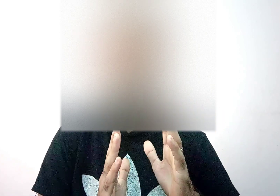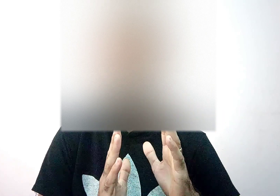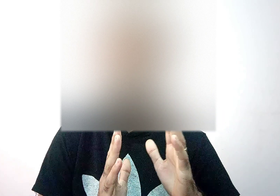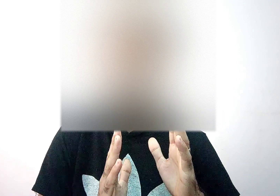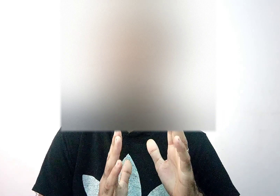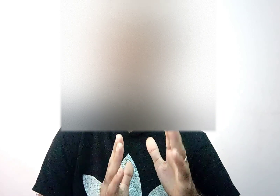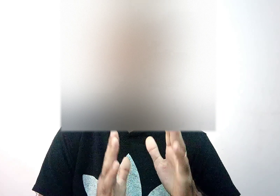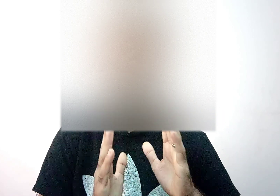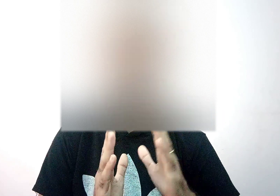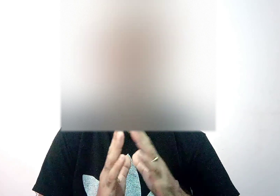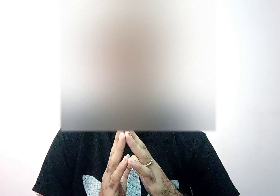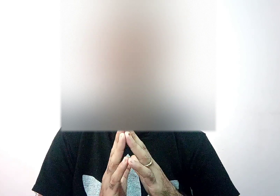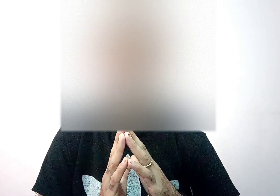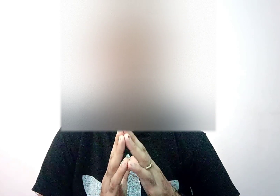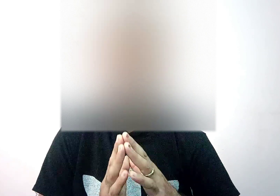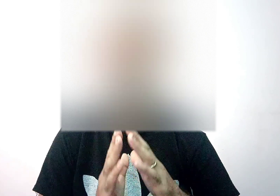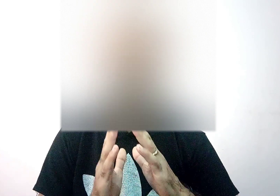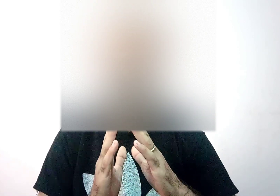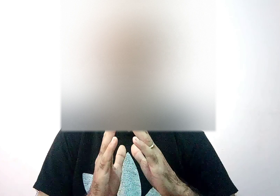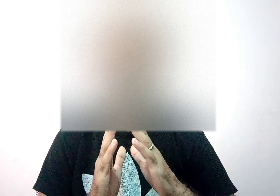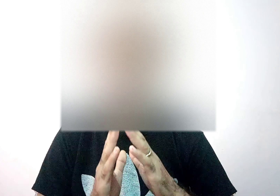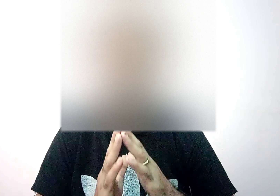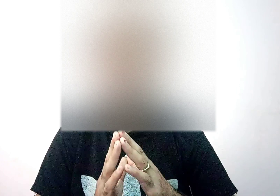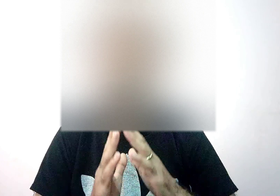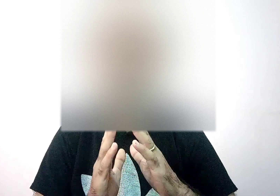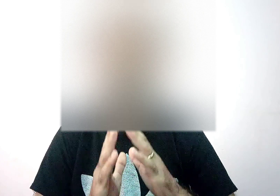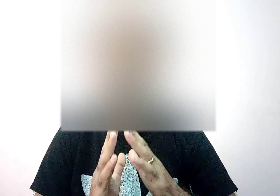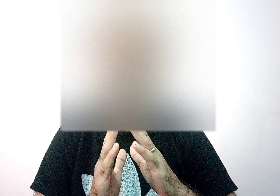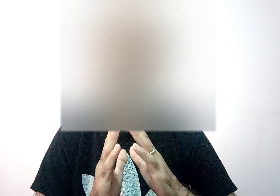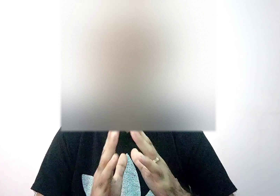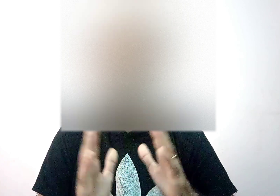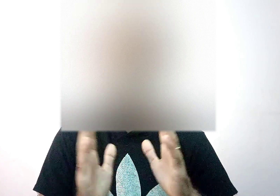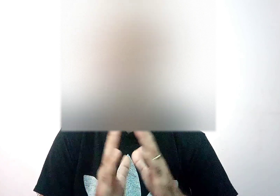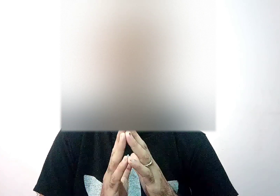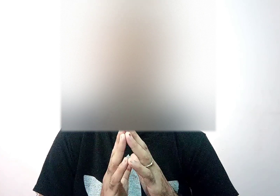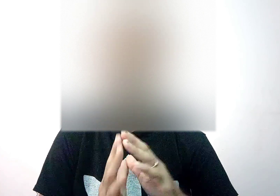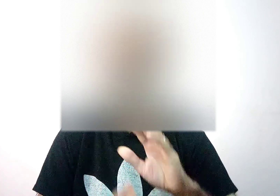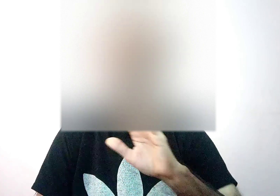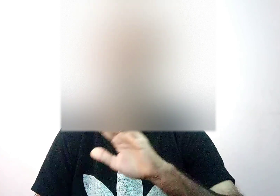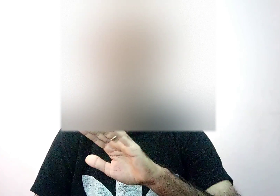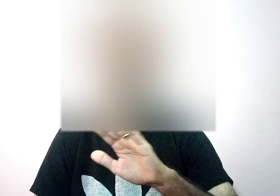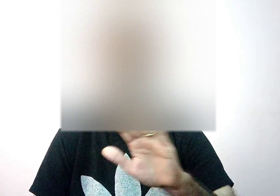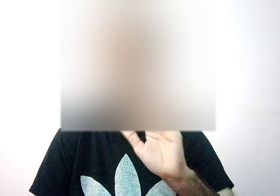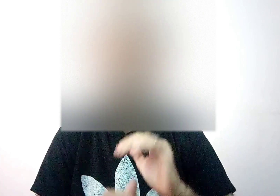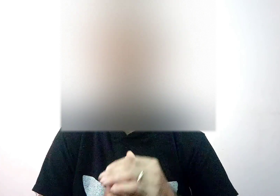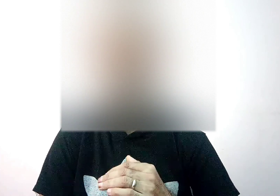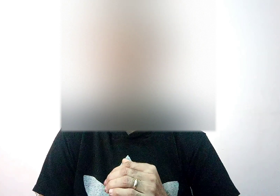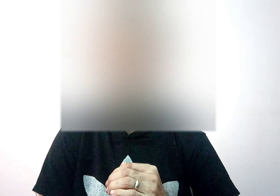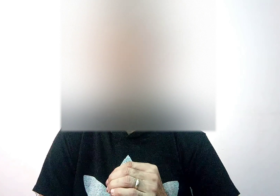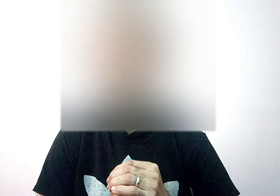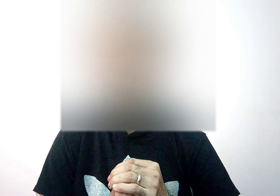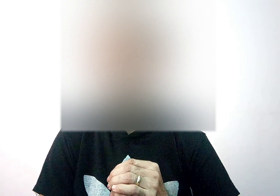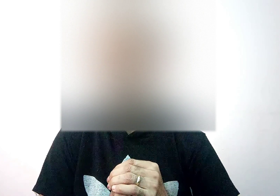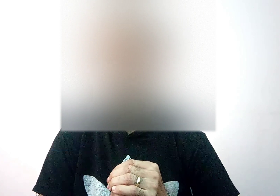ان الانتخابات اللي تمت في الاقليم انتخابات غير شرعية بالمرة وغير معترف بيها. في